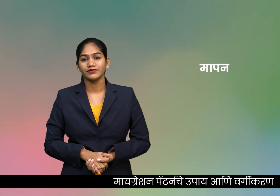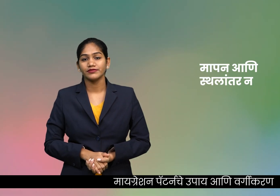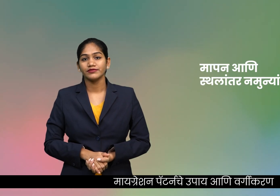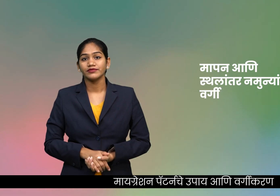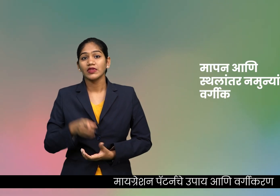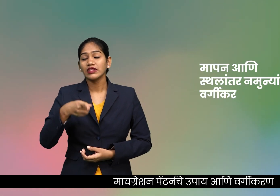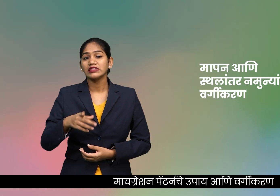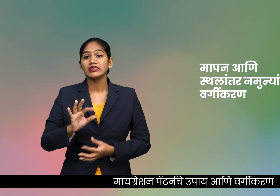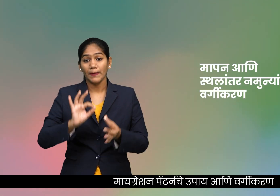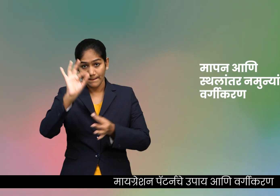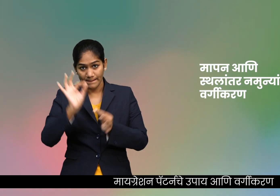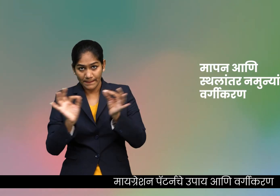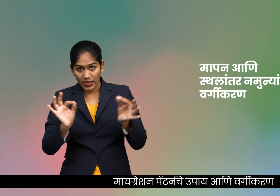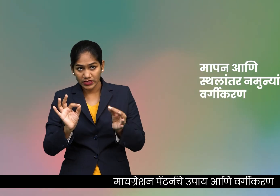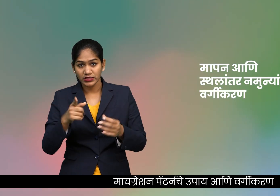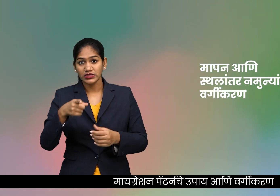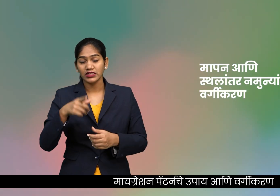मायग्रेशन पॅटर्नचे उपाय आणि वर्गीकरण.